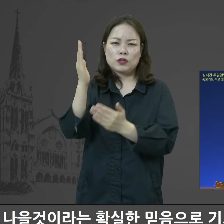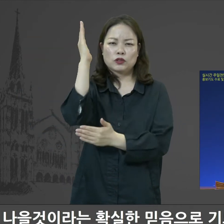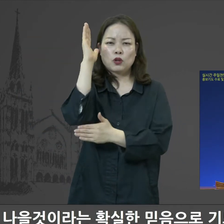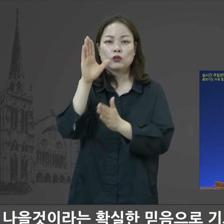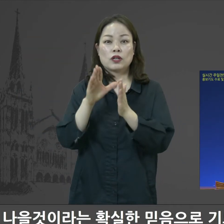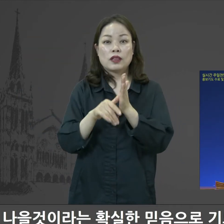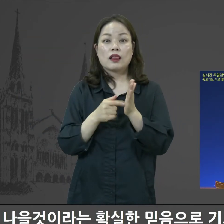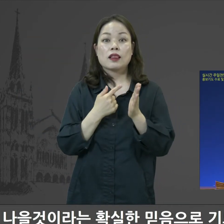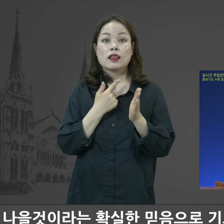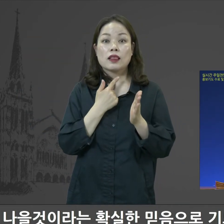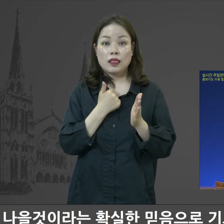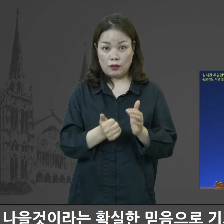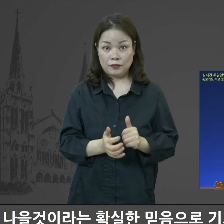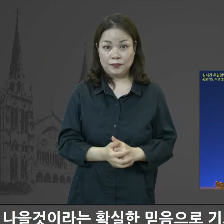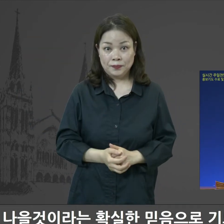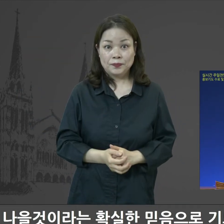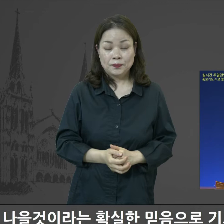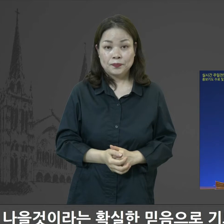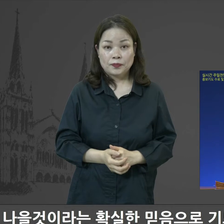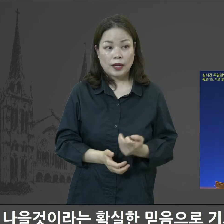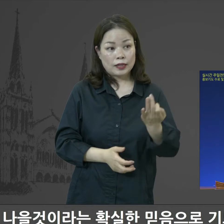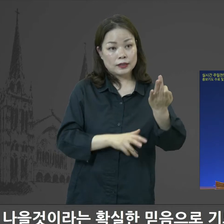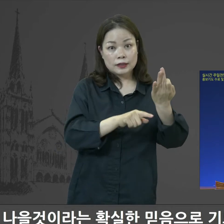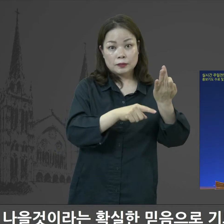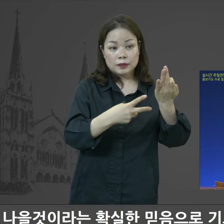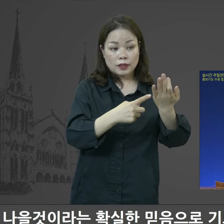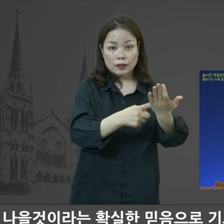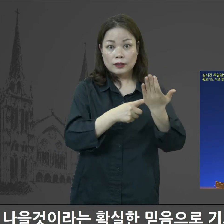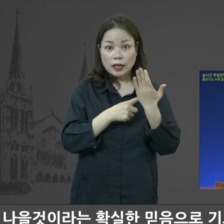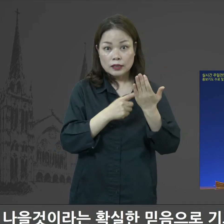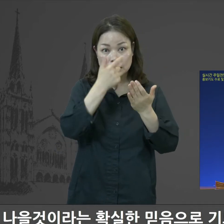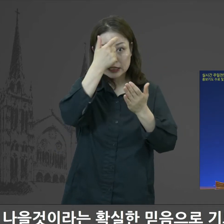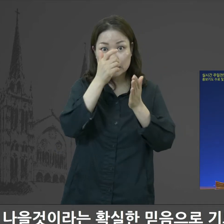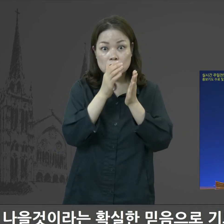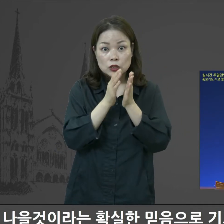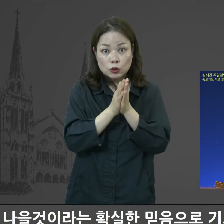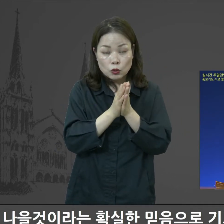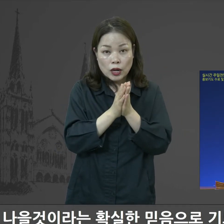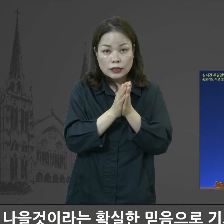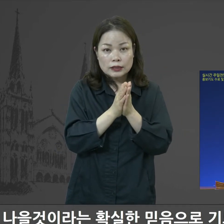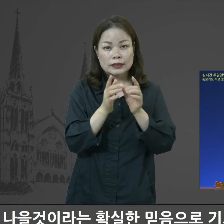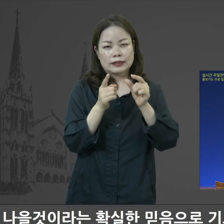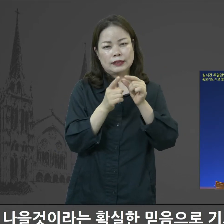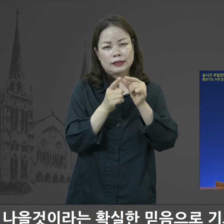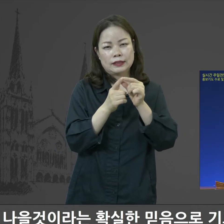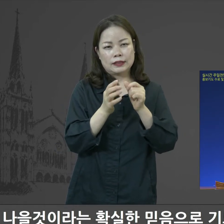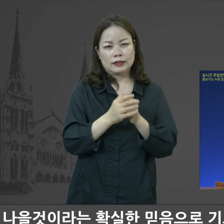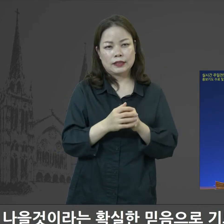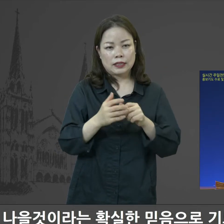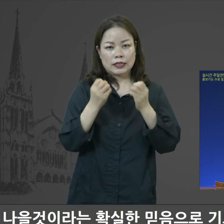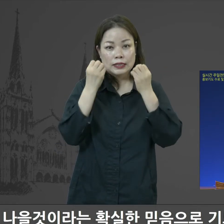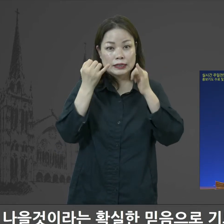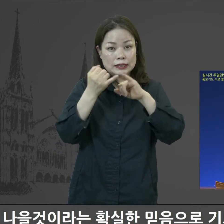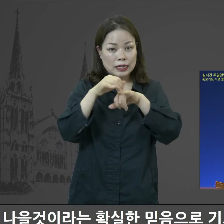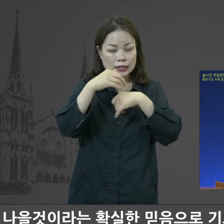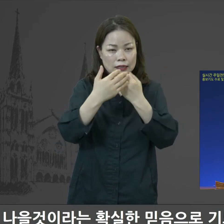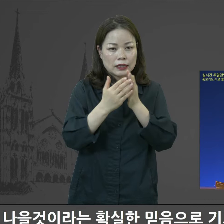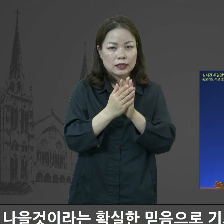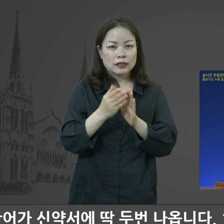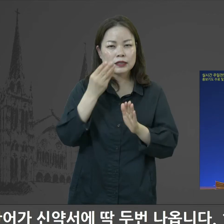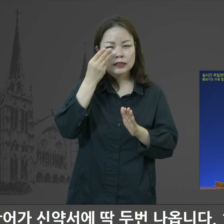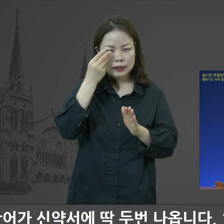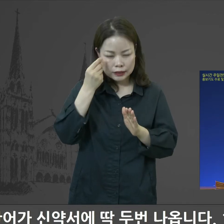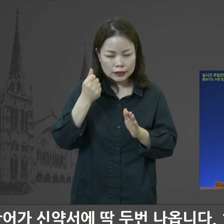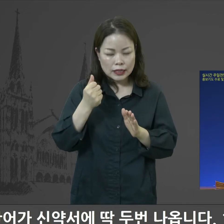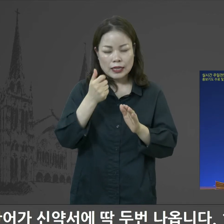때도 다루신 적이 있습니다. 14절에 나오는 기도라는 단어는 신약에서 매우 일반적으로 흔히